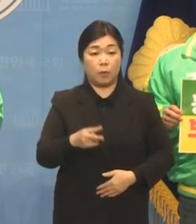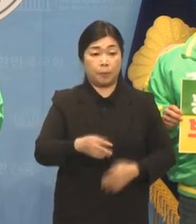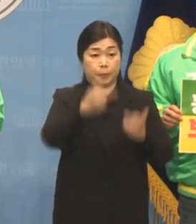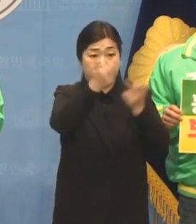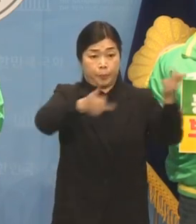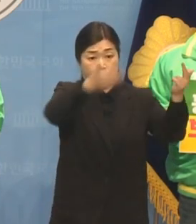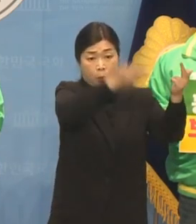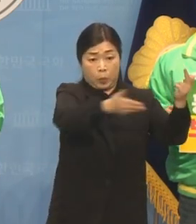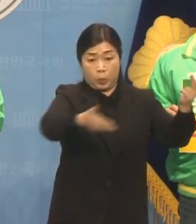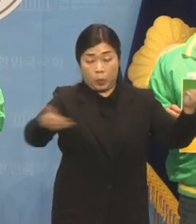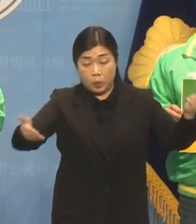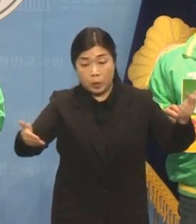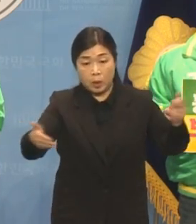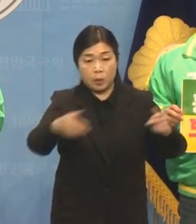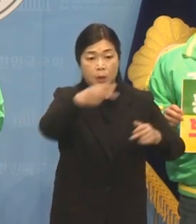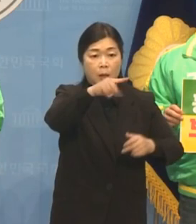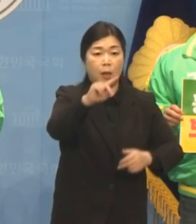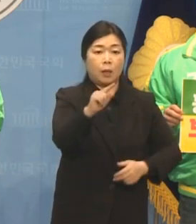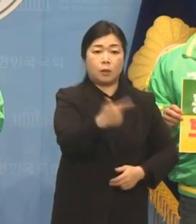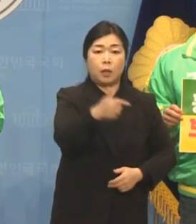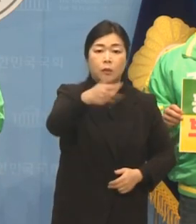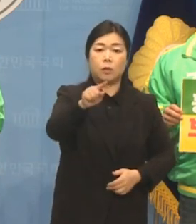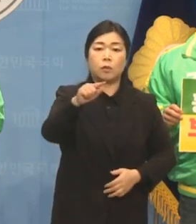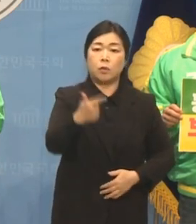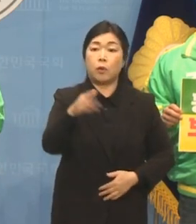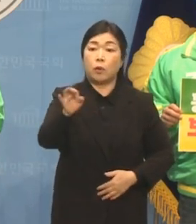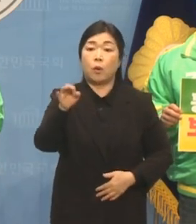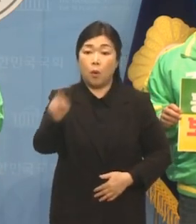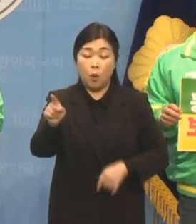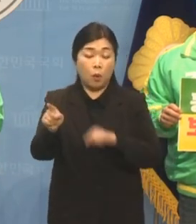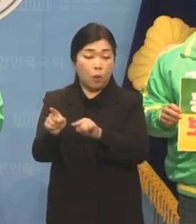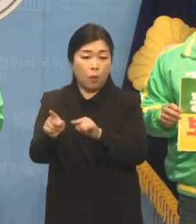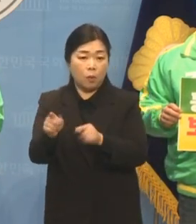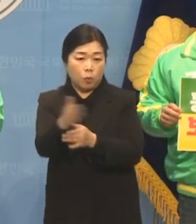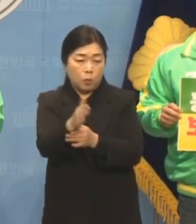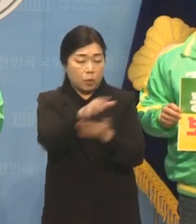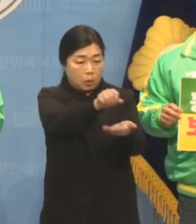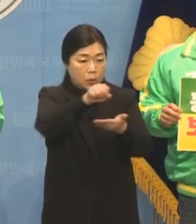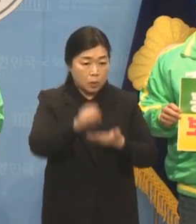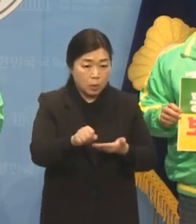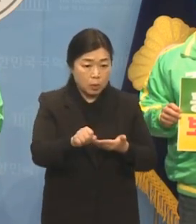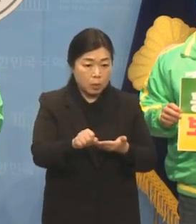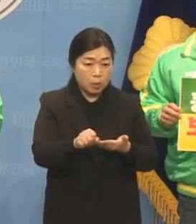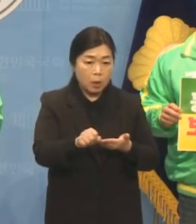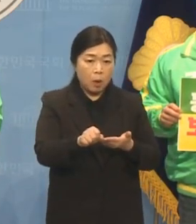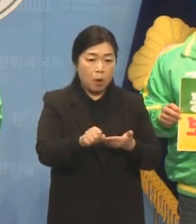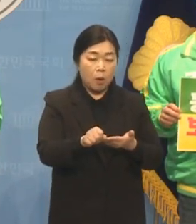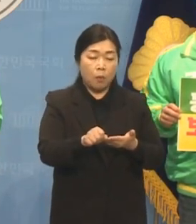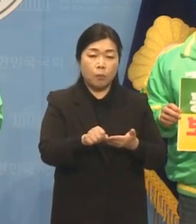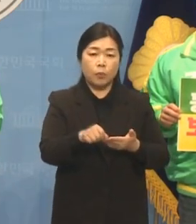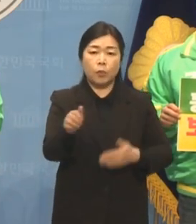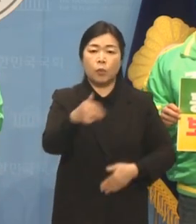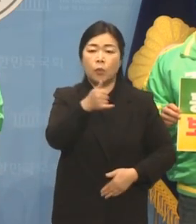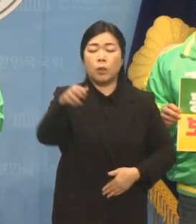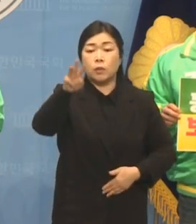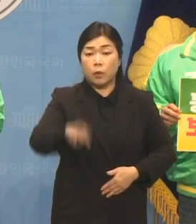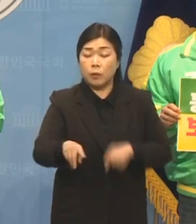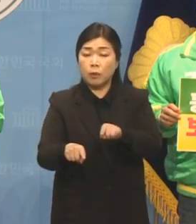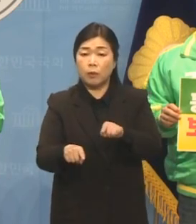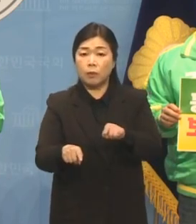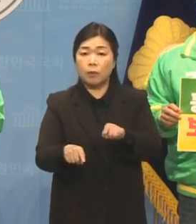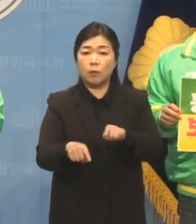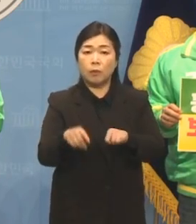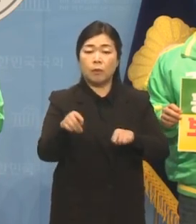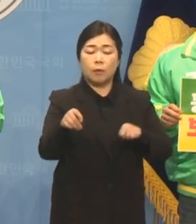명을 전국에서 가져와서 상수원 보호구역인 화천천을 훼손하며 인간의 즐거움을 위해 산천어들이